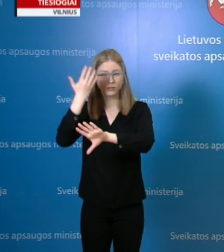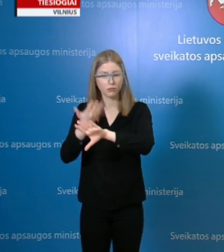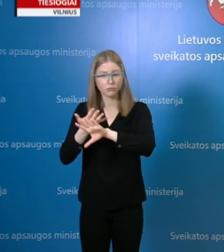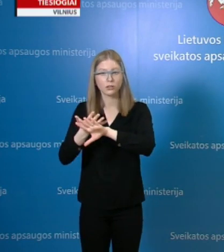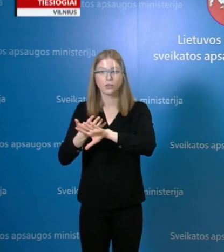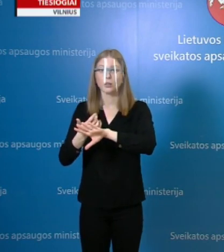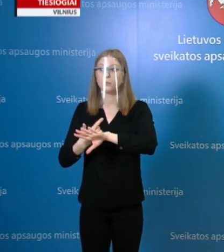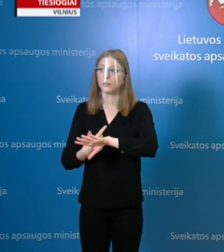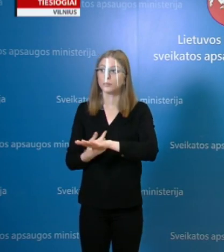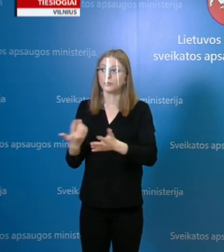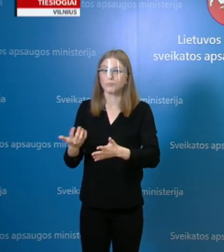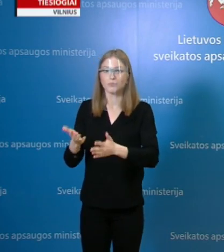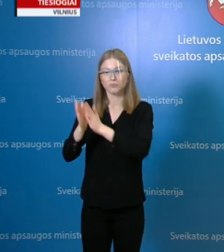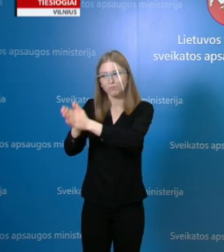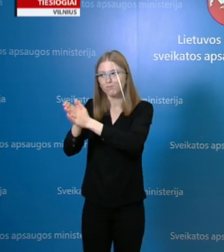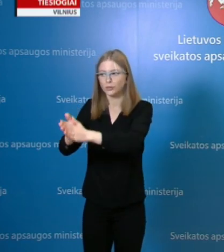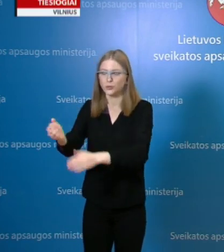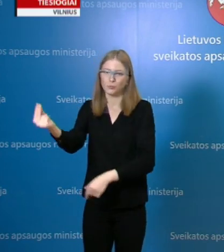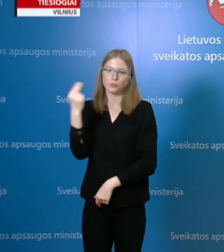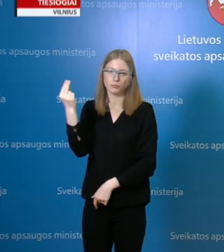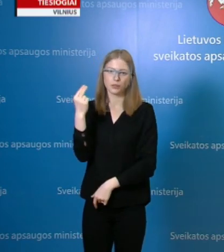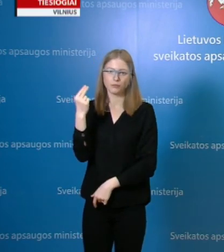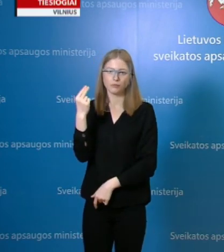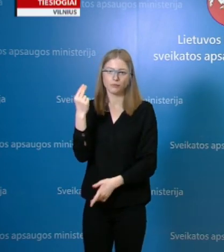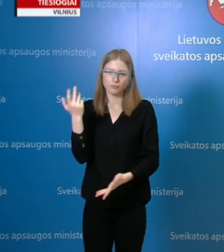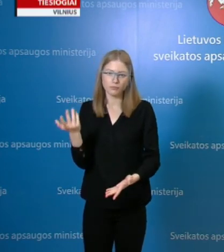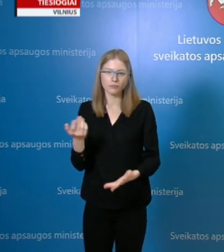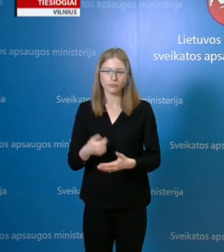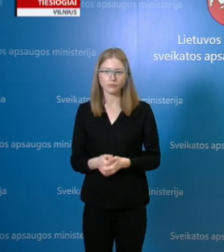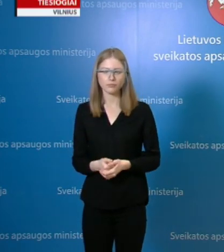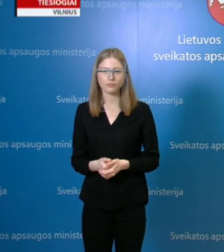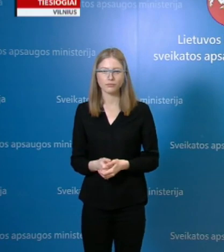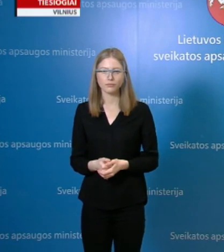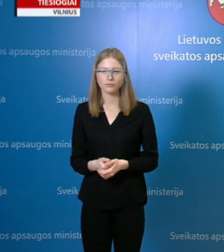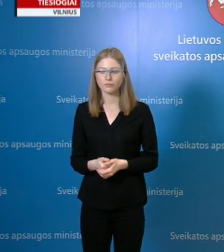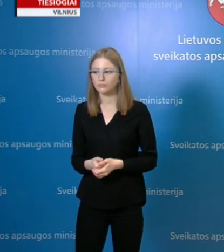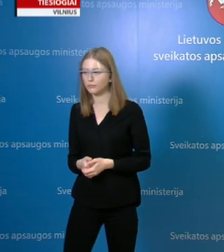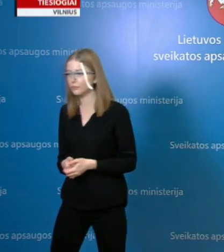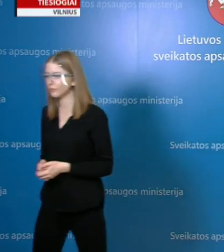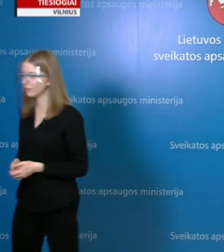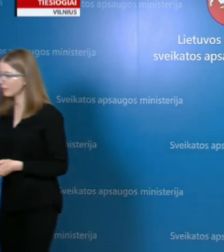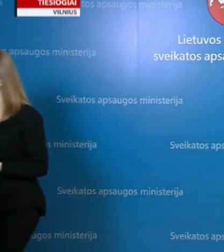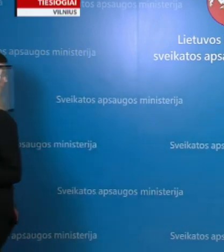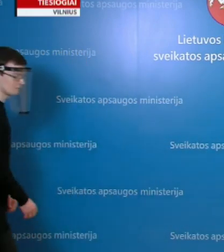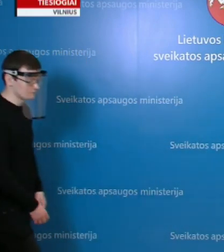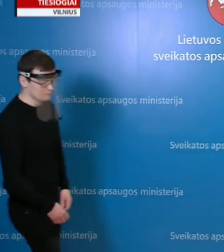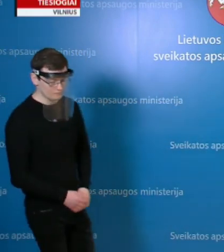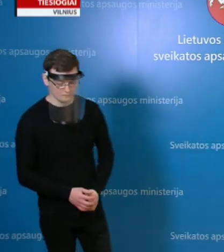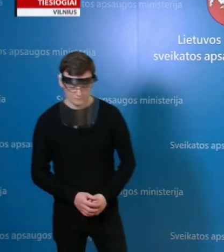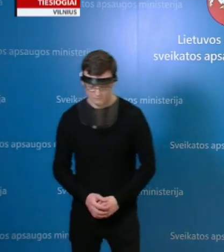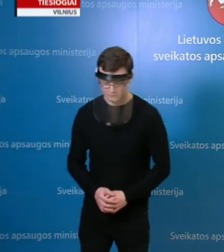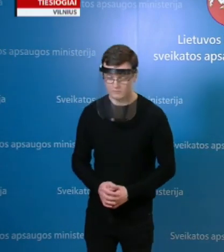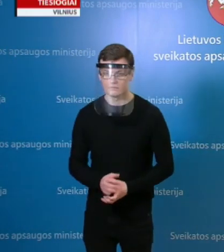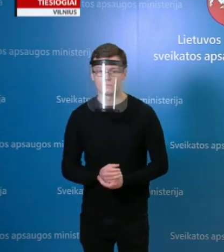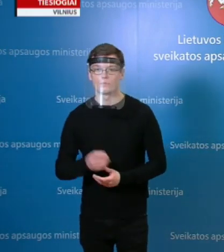būtumėm dėkingi, jeigu apie ją praneštų, jeigu kur nors pastebėjot kokiu nors netitikimą. Dar būtų klausimų, Roberta? Aha,